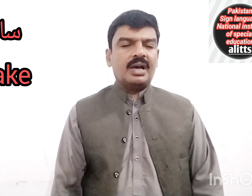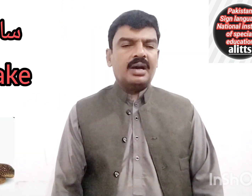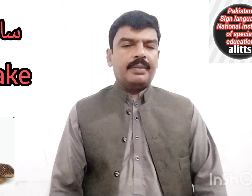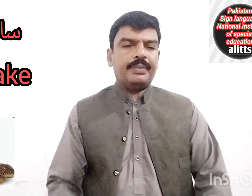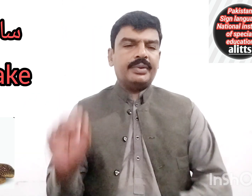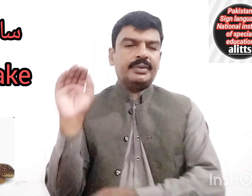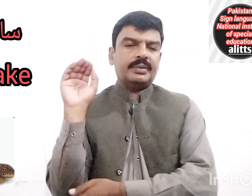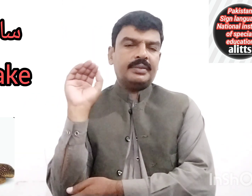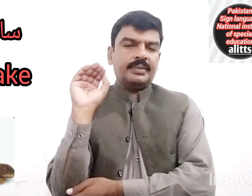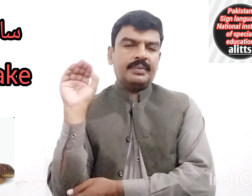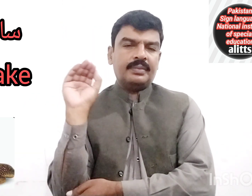सांप,